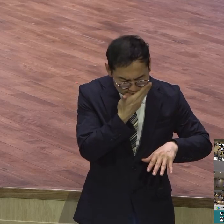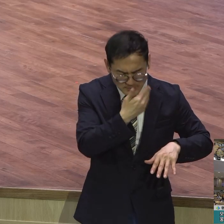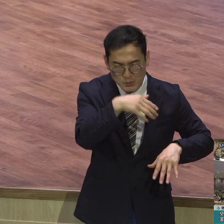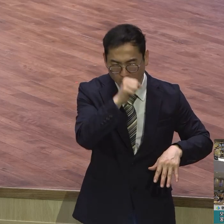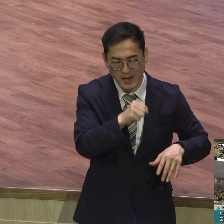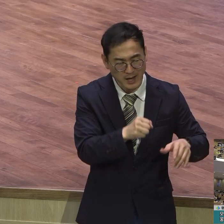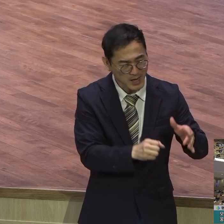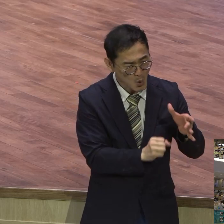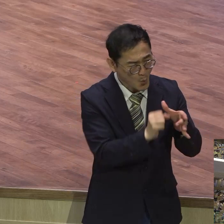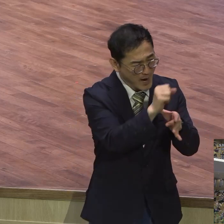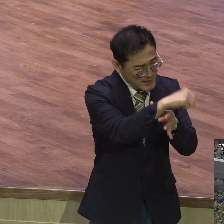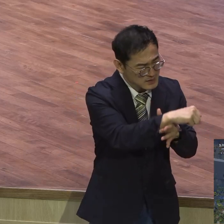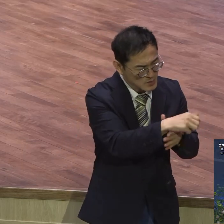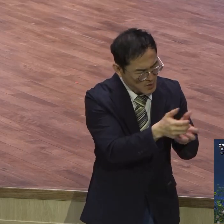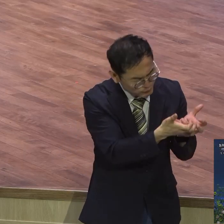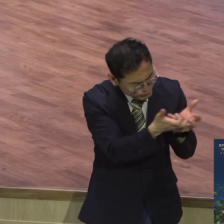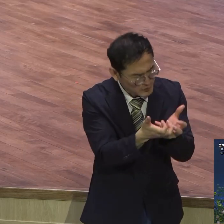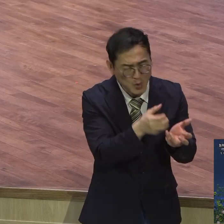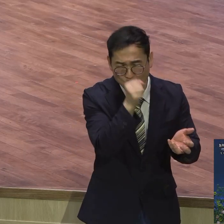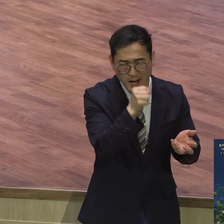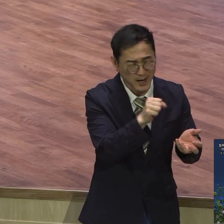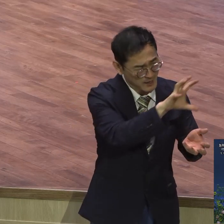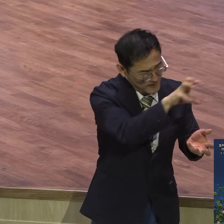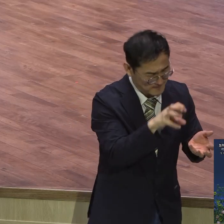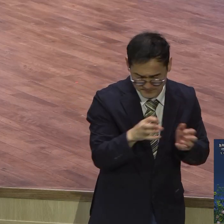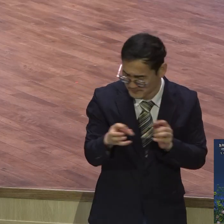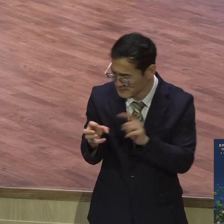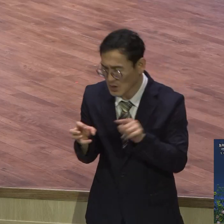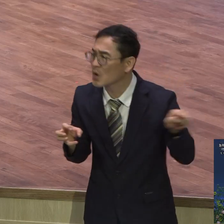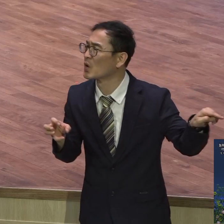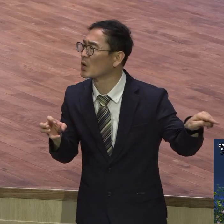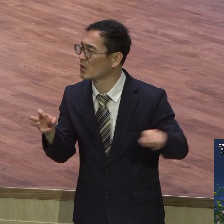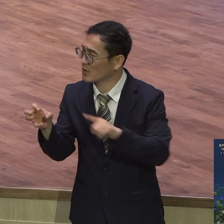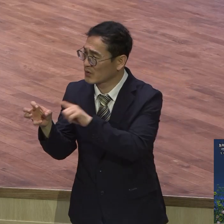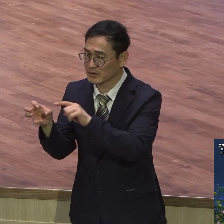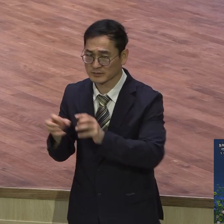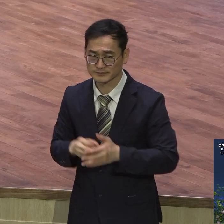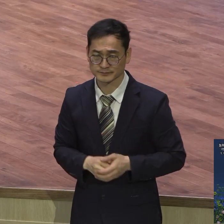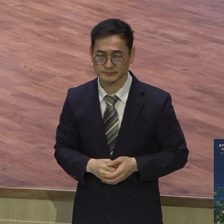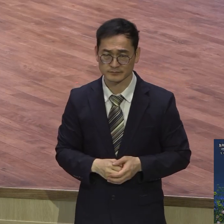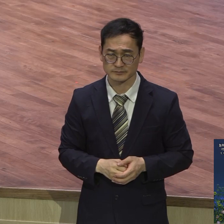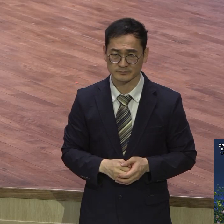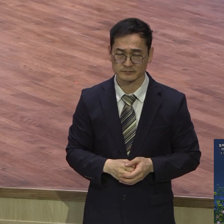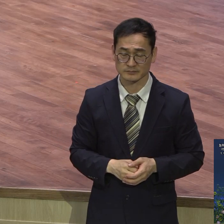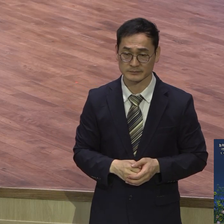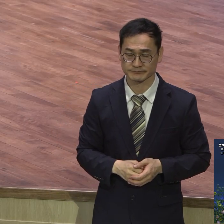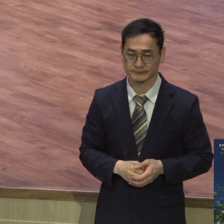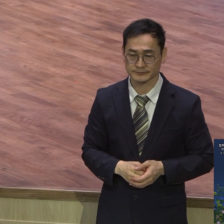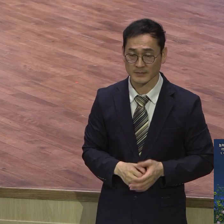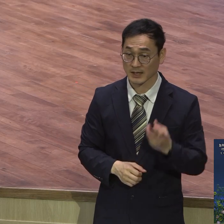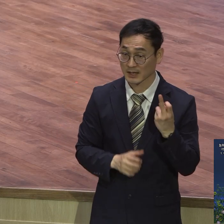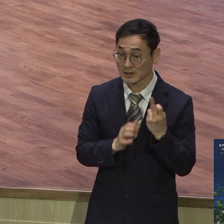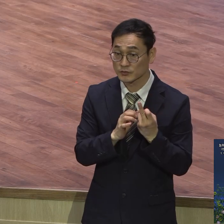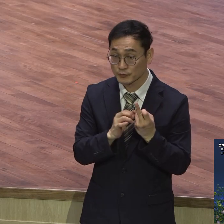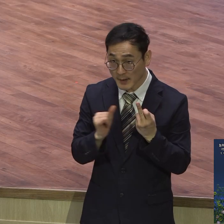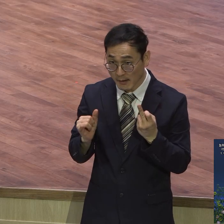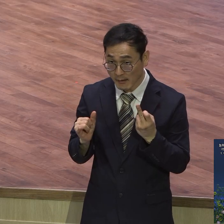과일이니이다. 갈렙과 요수와를 포함한 열두 정탐꾼들은